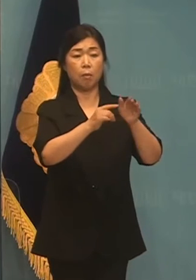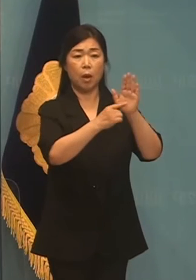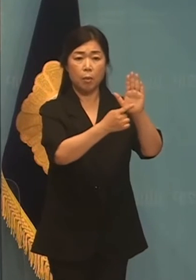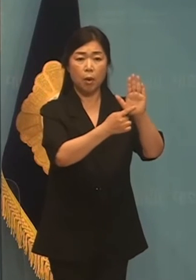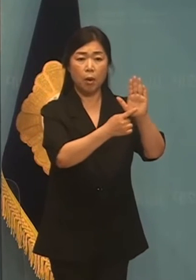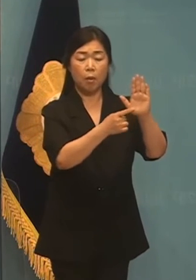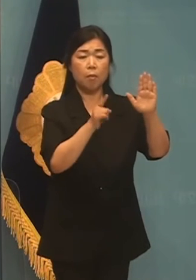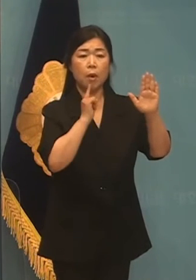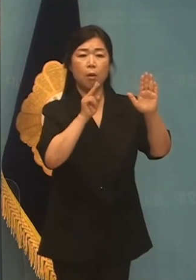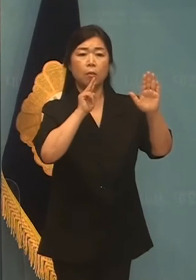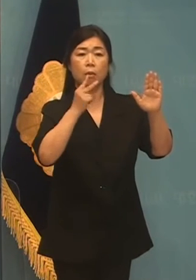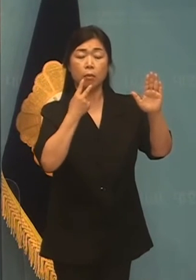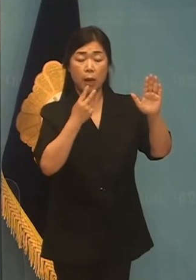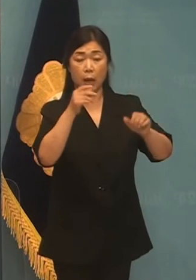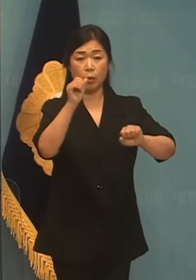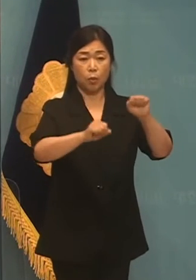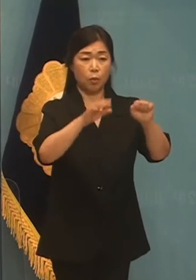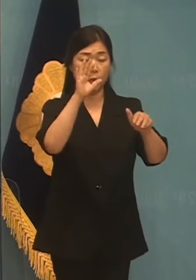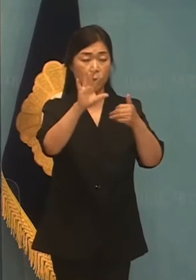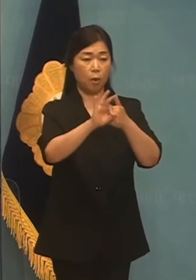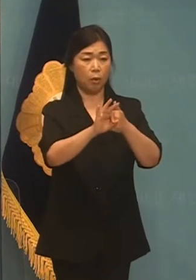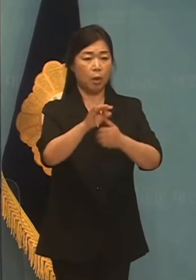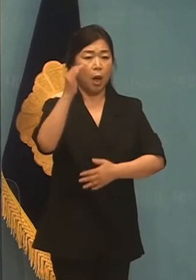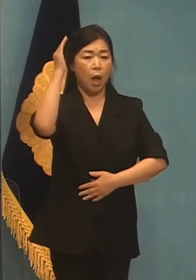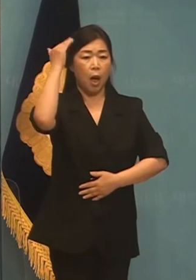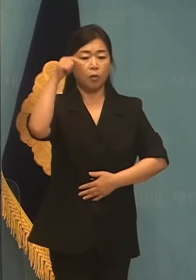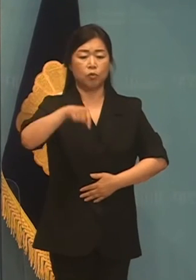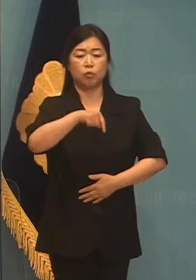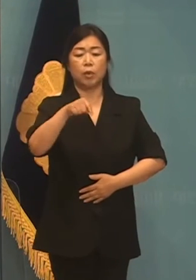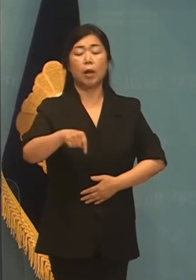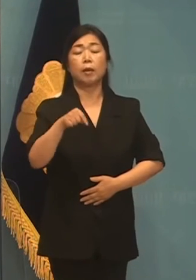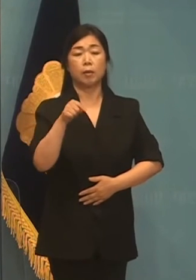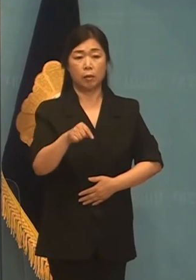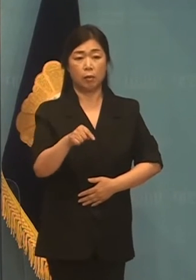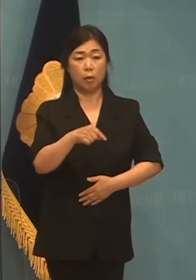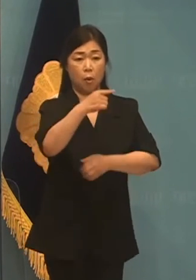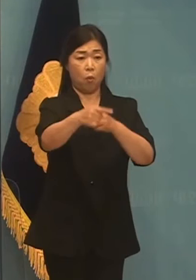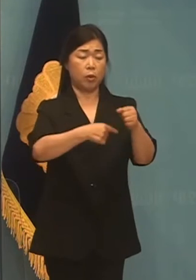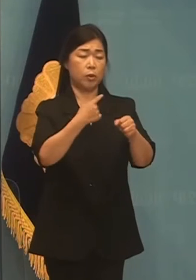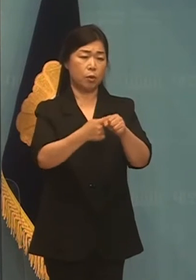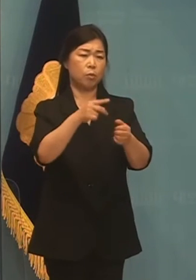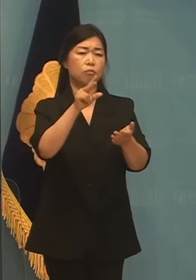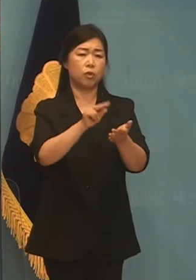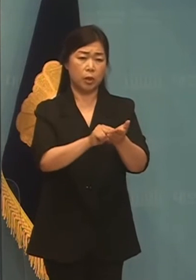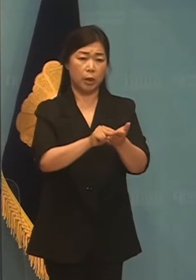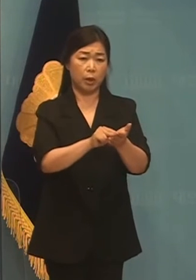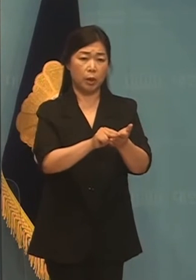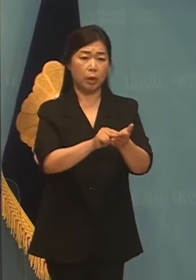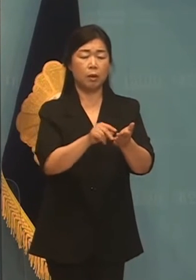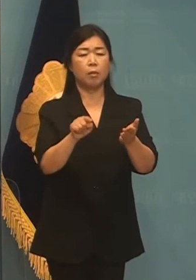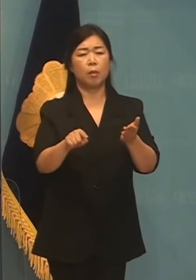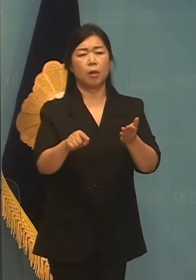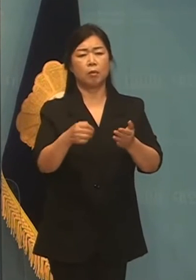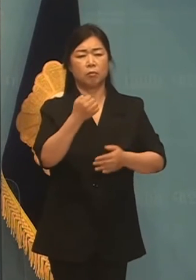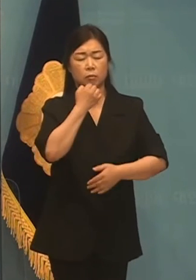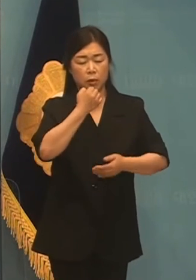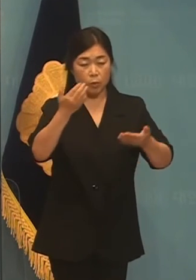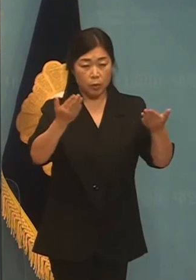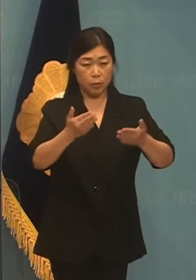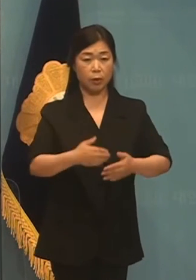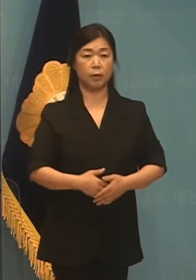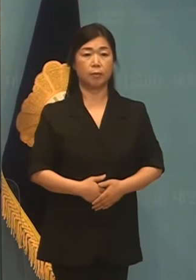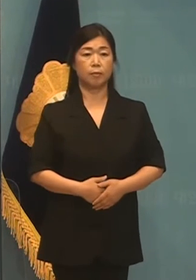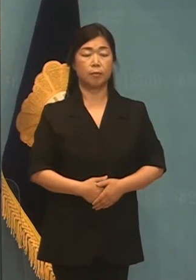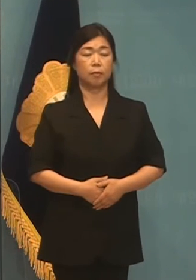유턴으로 한국의 탈원전 정책은 비극 이전에 천극이 되어버렸습니다.